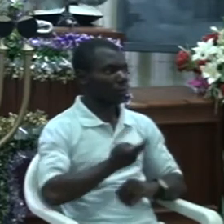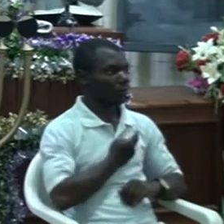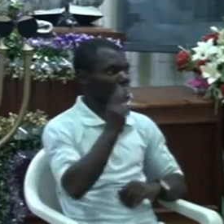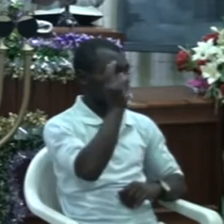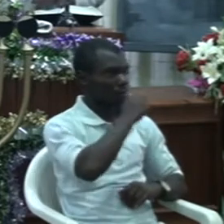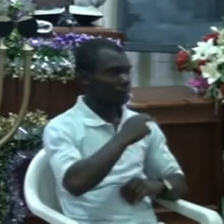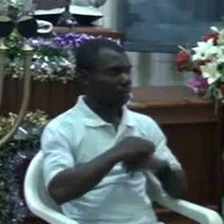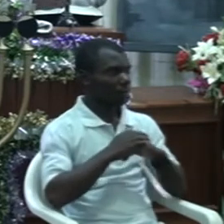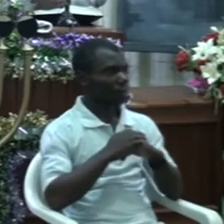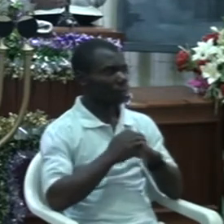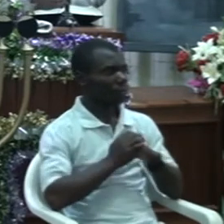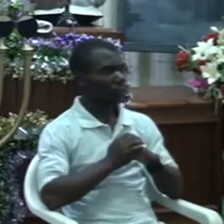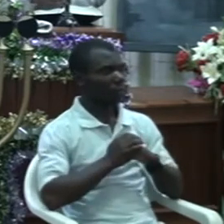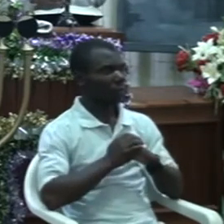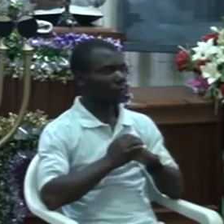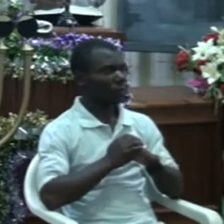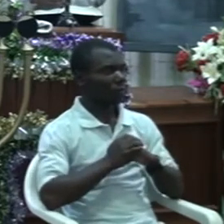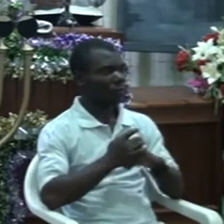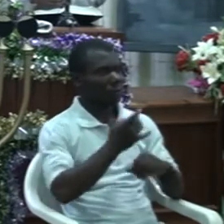Mais si nous négligeons